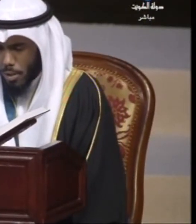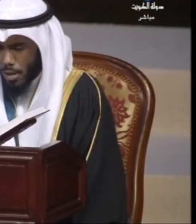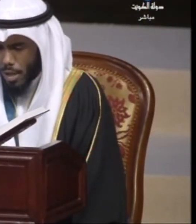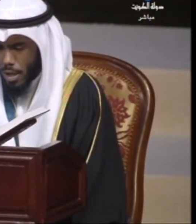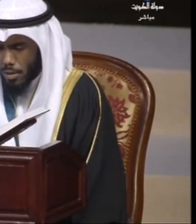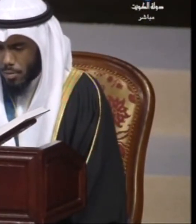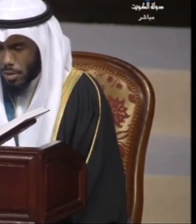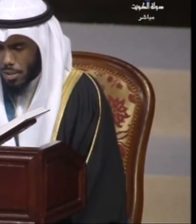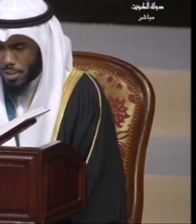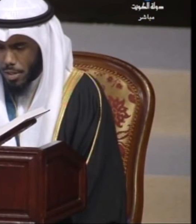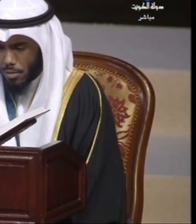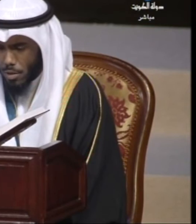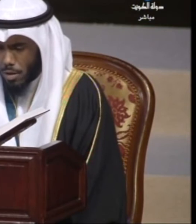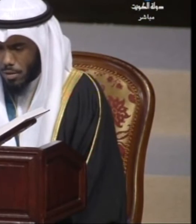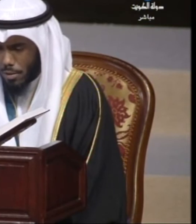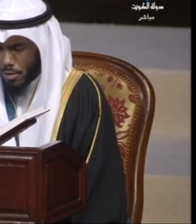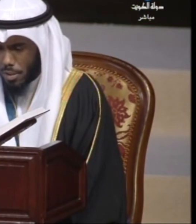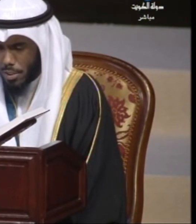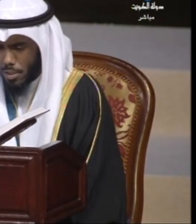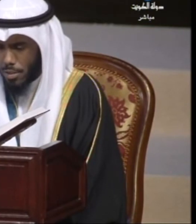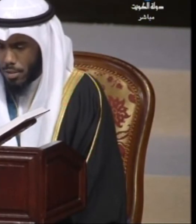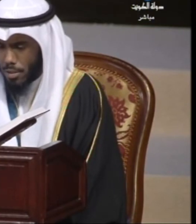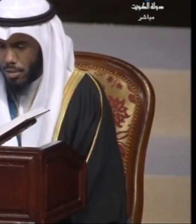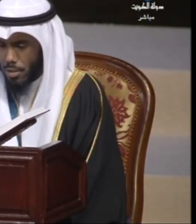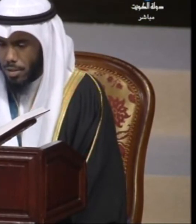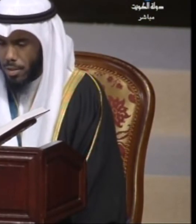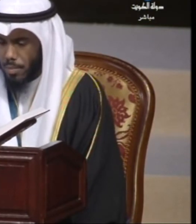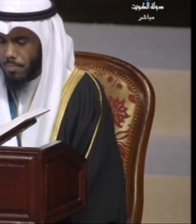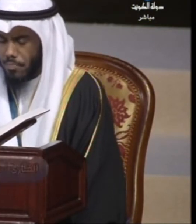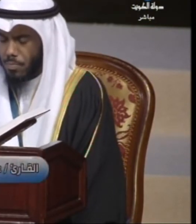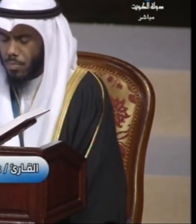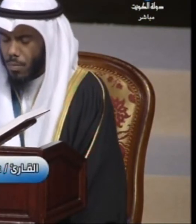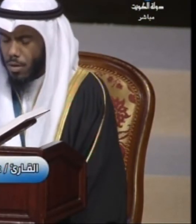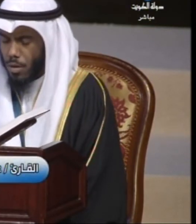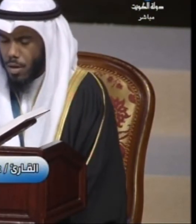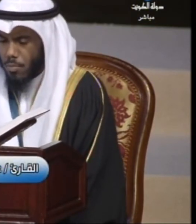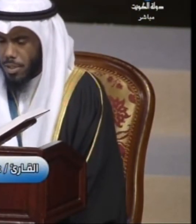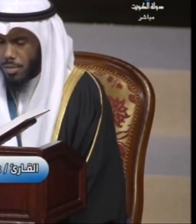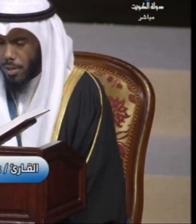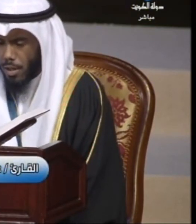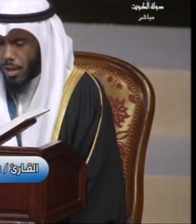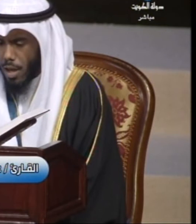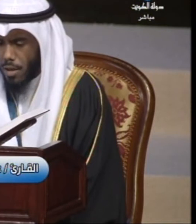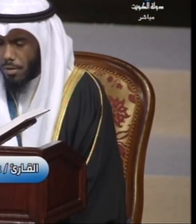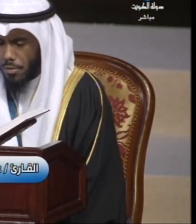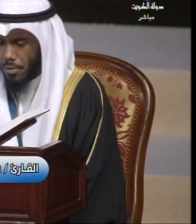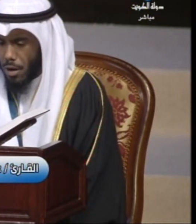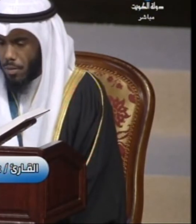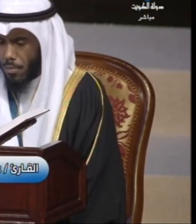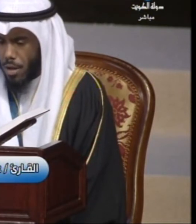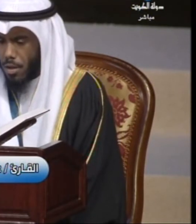أعوذ بالله من الشيطان الرجيم. بسم